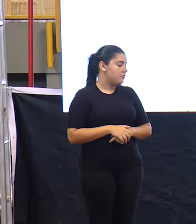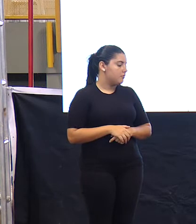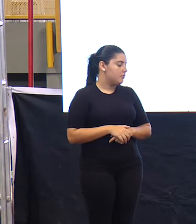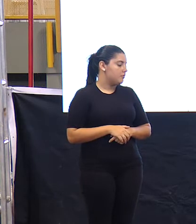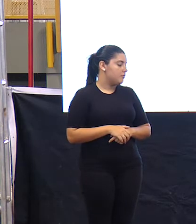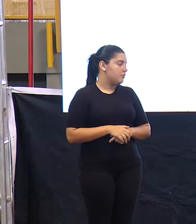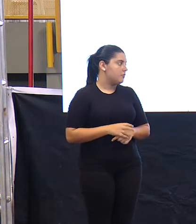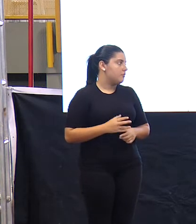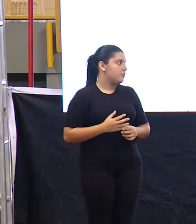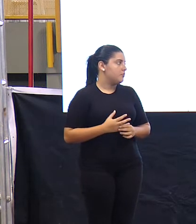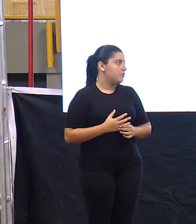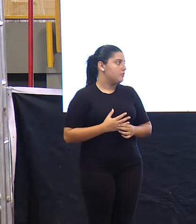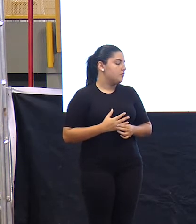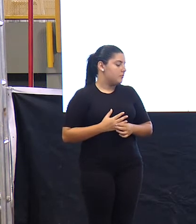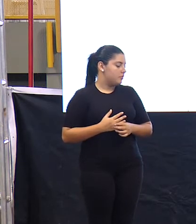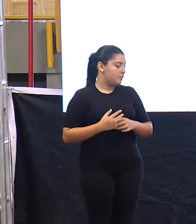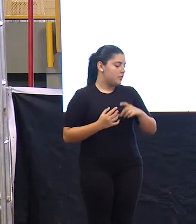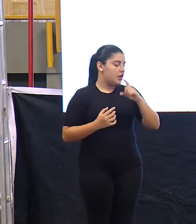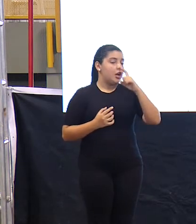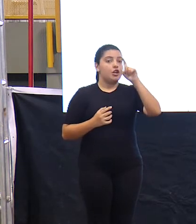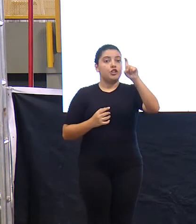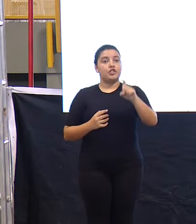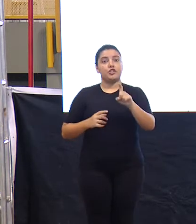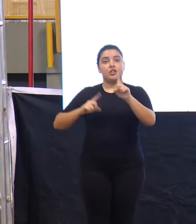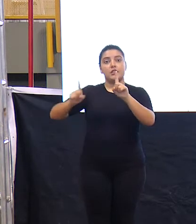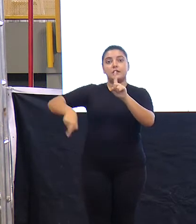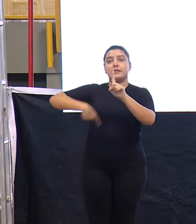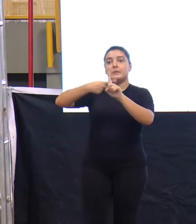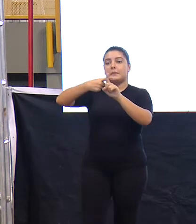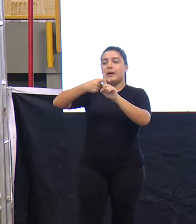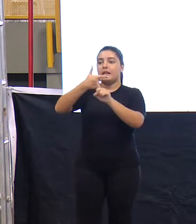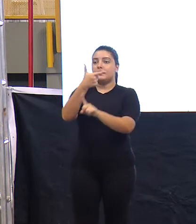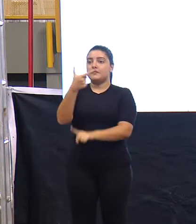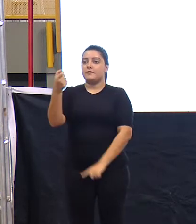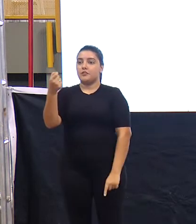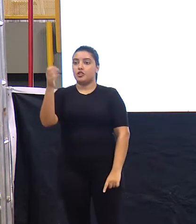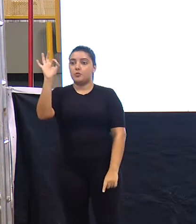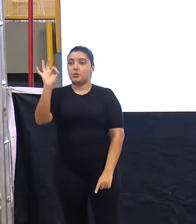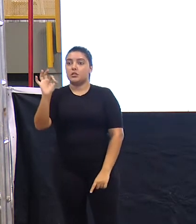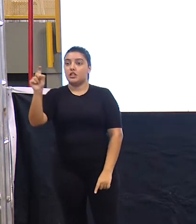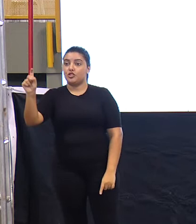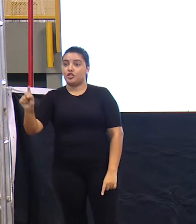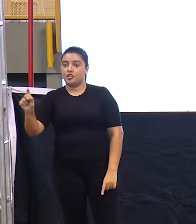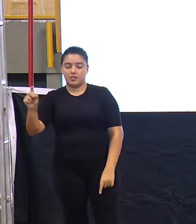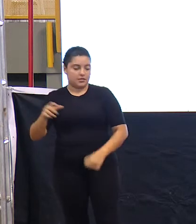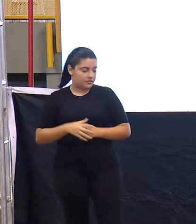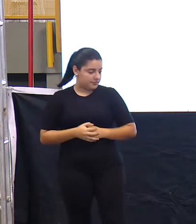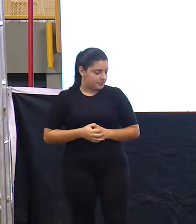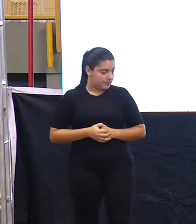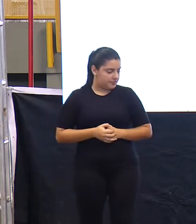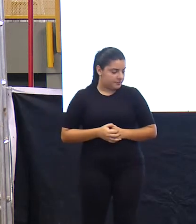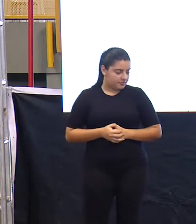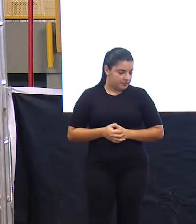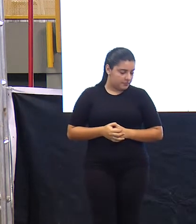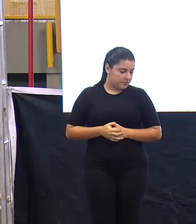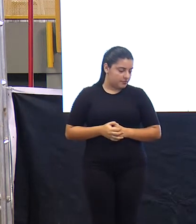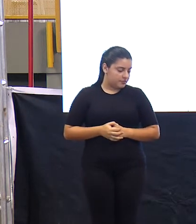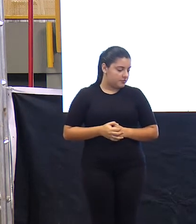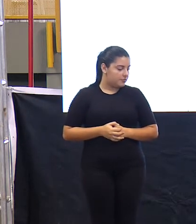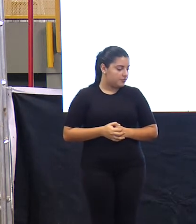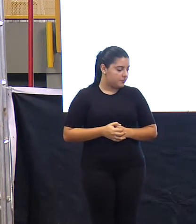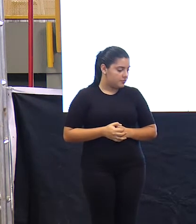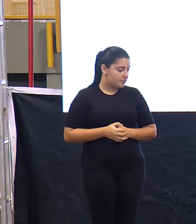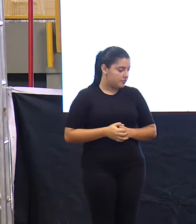Você concorda que ele vai ser X mais 20% de X? Sim ou não? Está